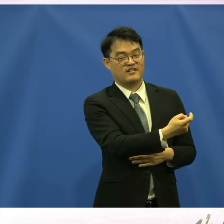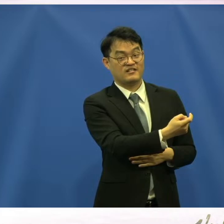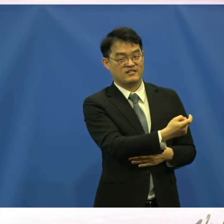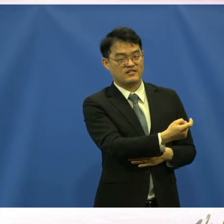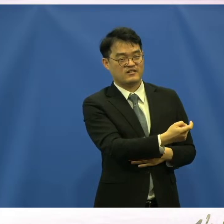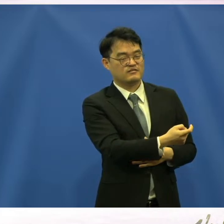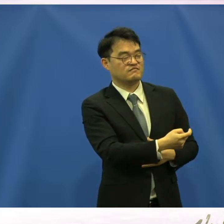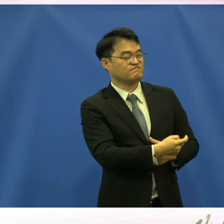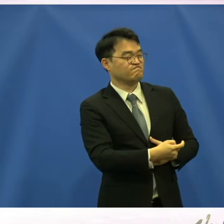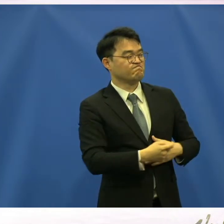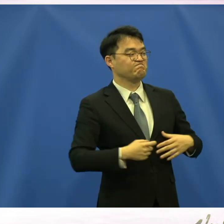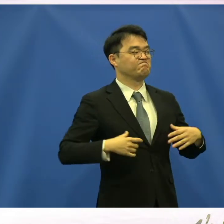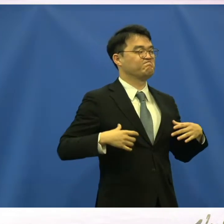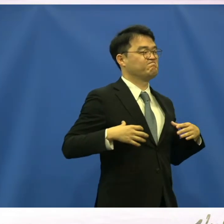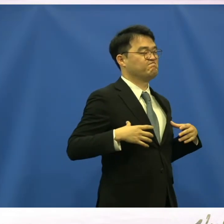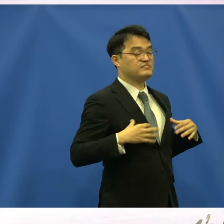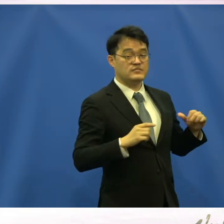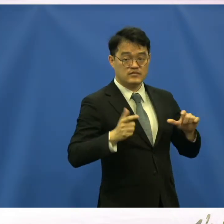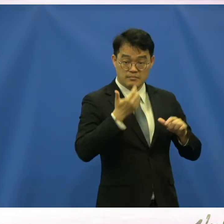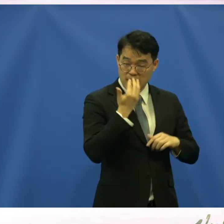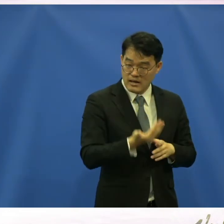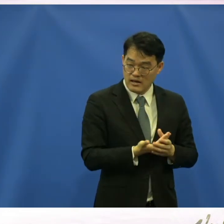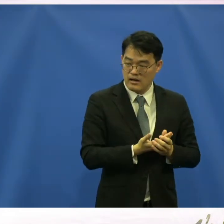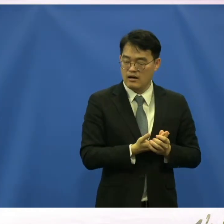여러분, 내가 하고 싶은 대로